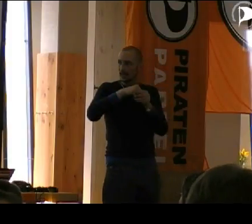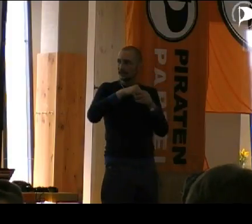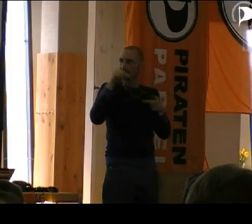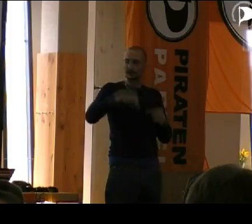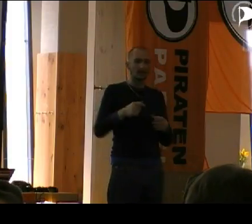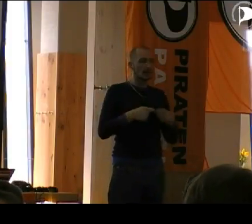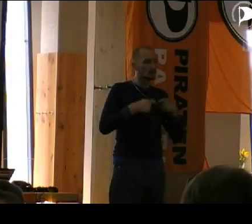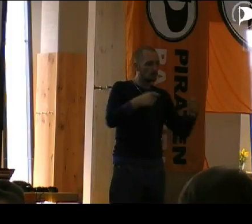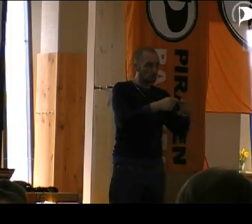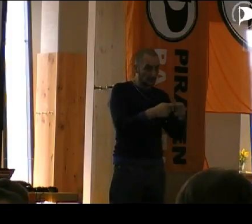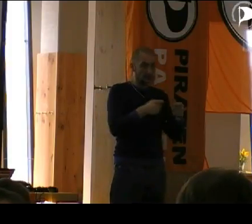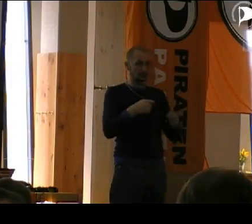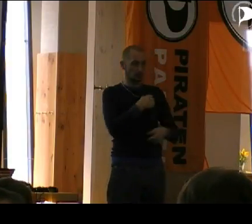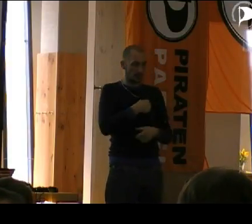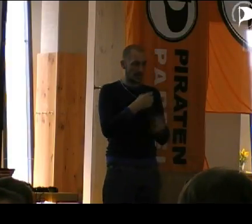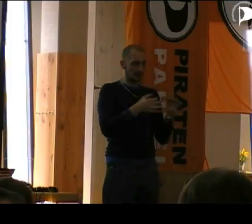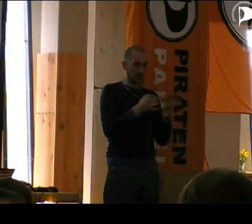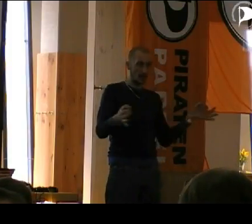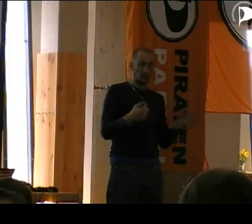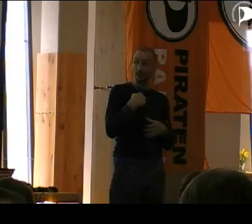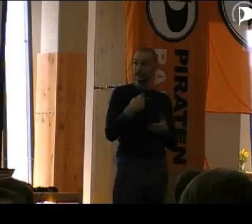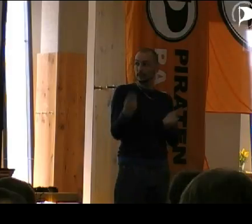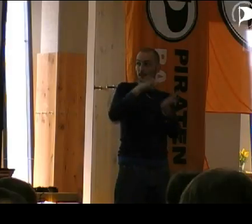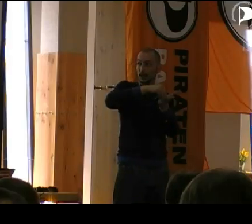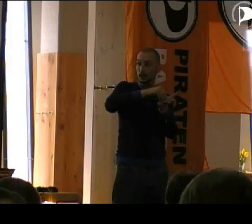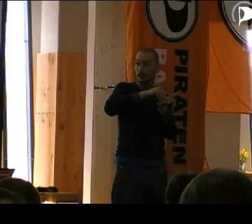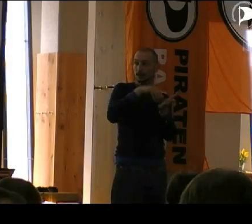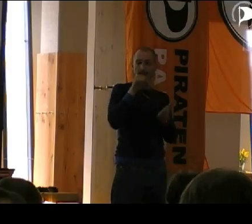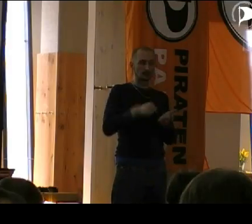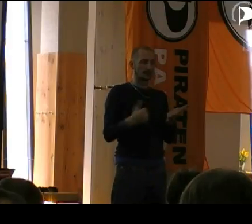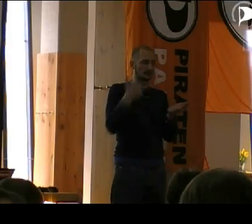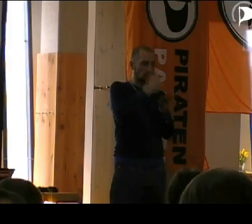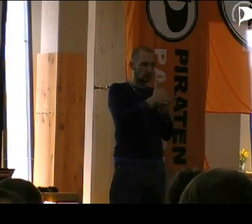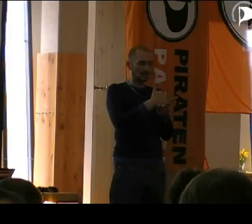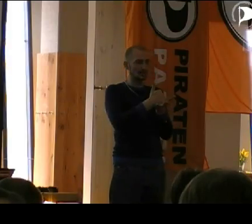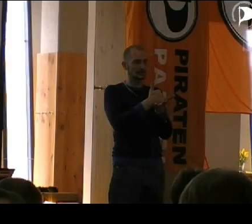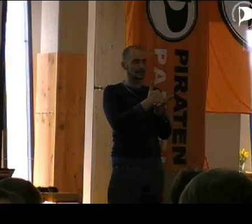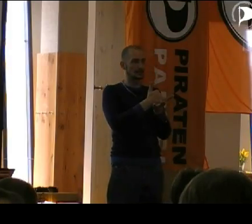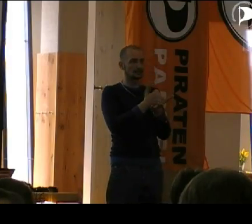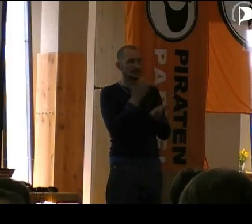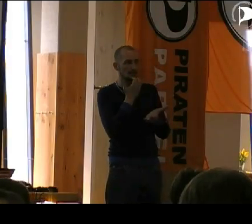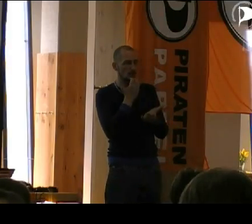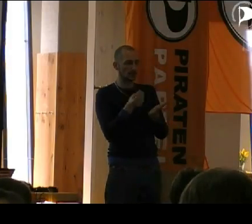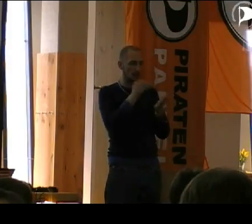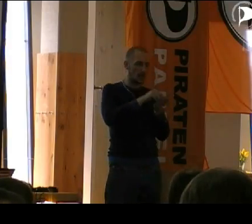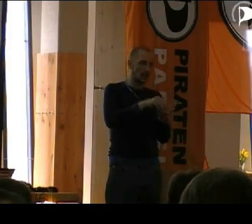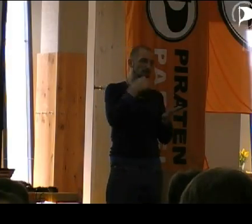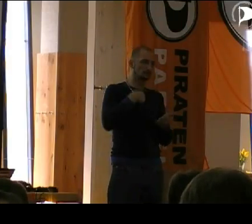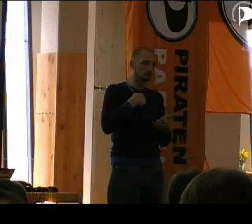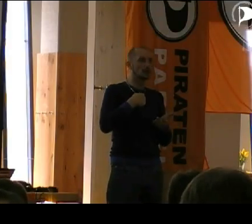mit dabei was meinen die drei vorschlägen vorsitzt vorstellen aktion dabei habe einige